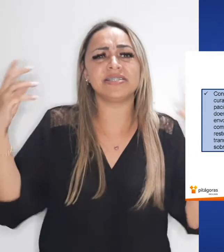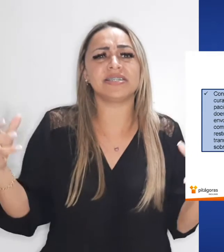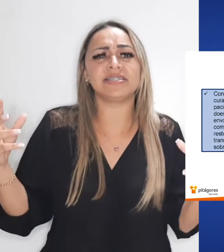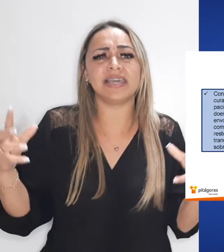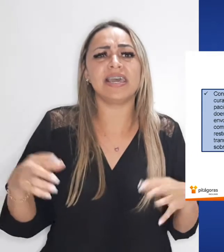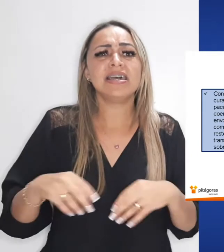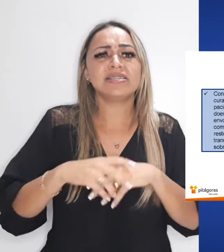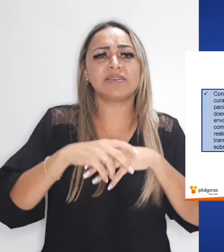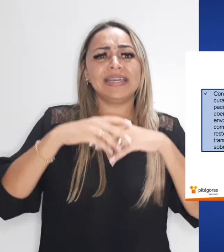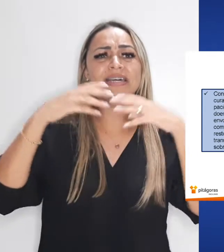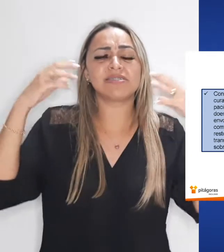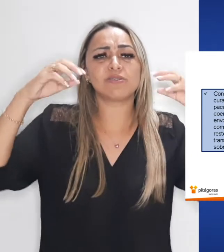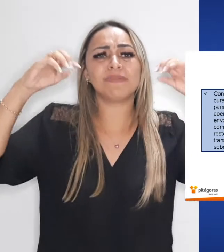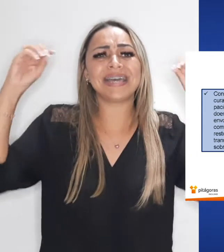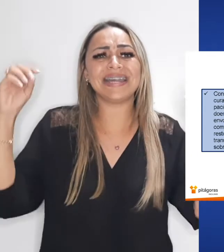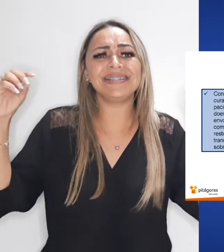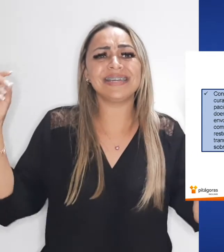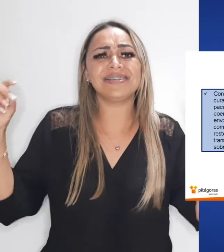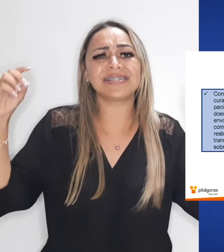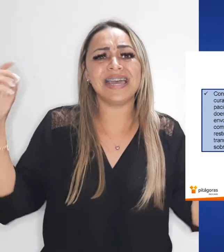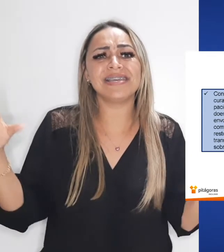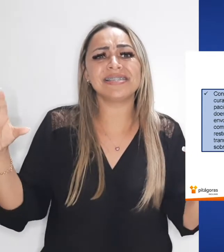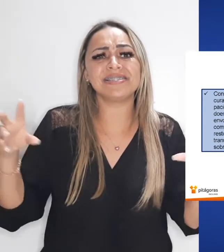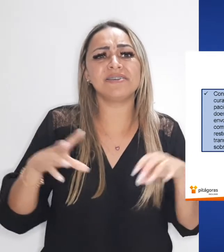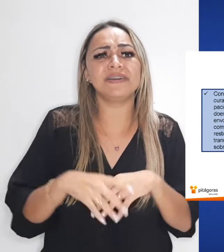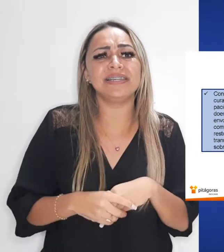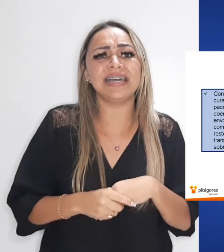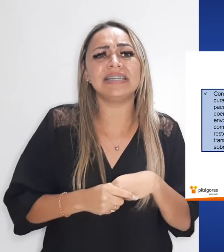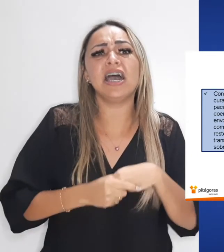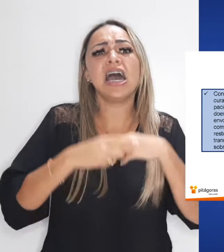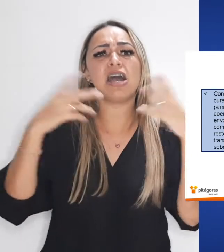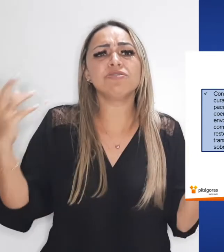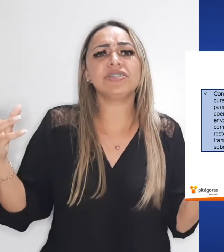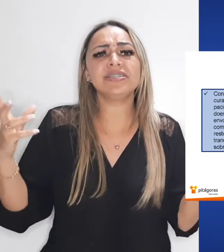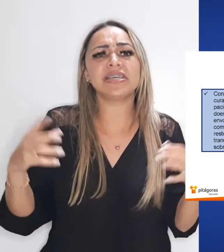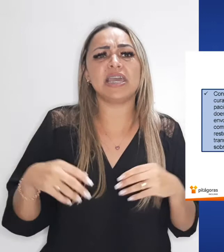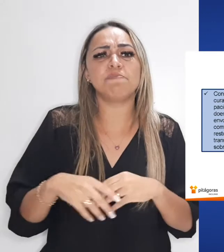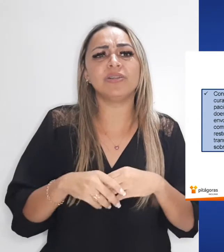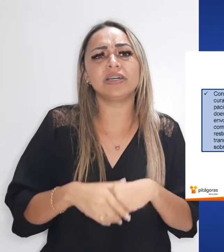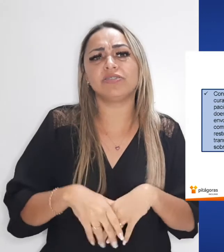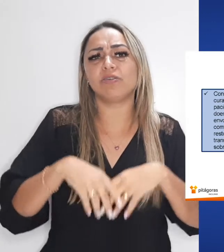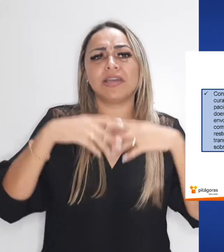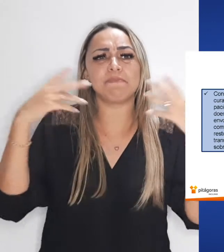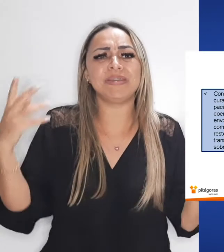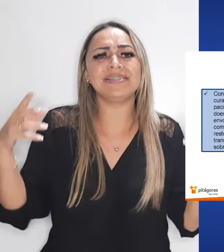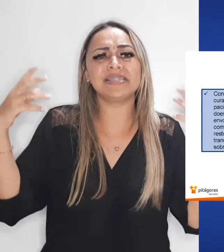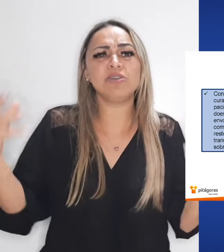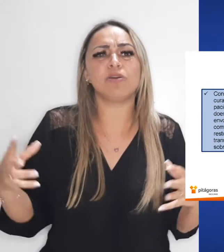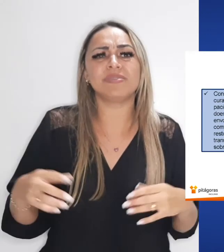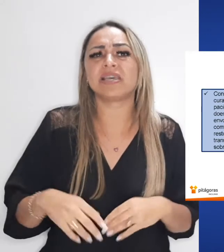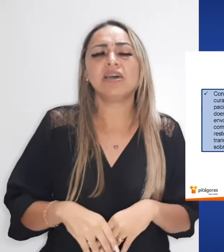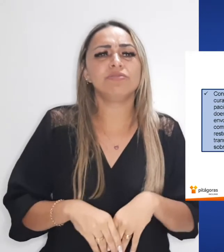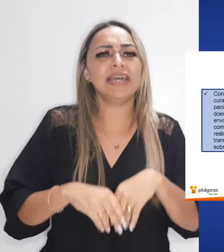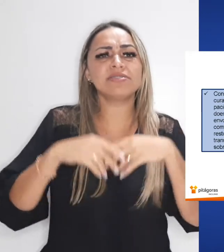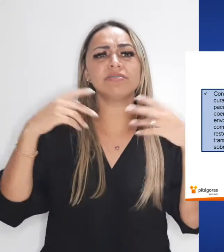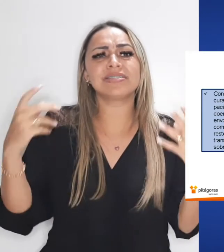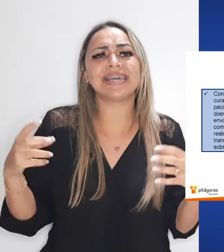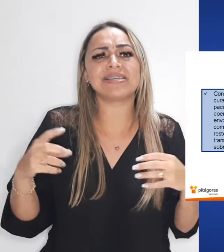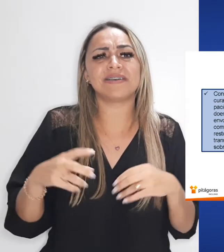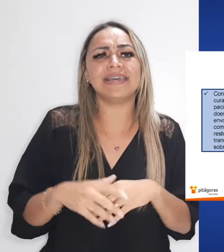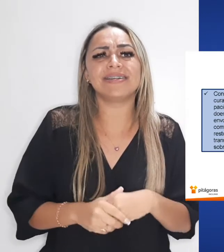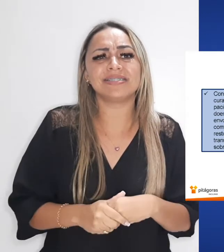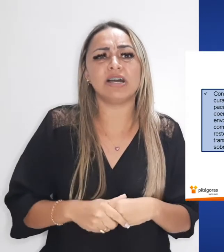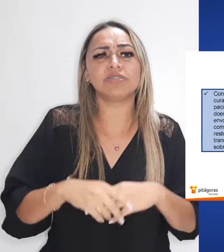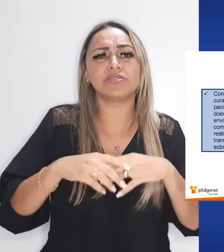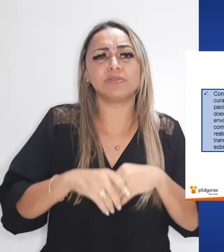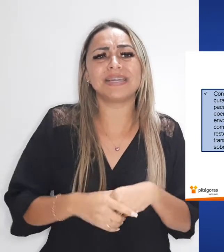casos de DGC são herdados como característica recessiva ligada ao XE e, portanto, ocorre apenas em homens. No resto dos